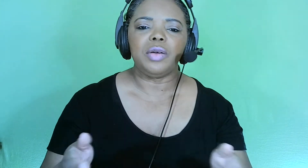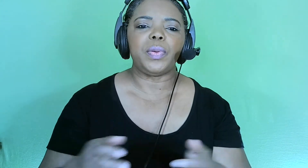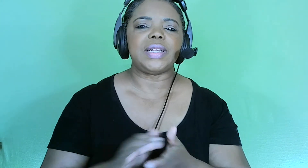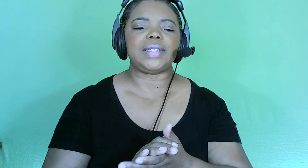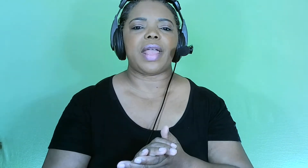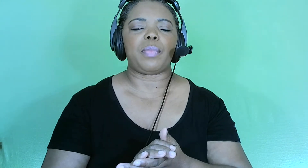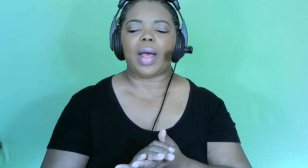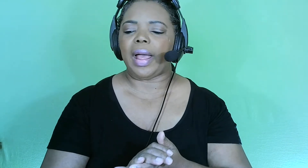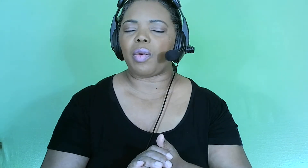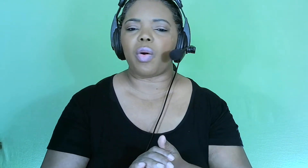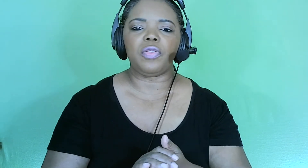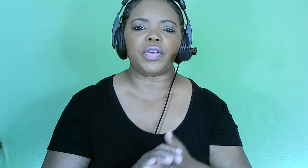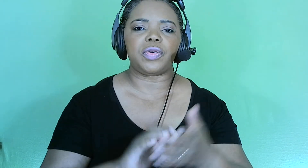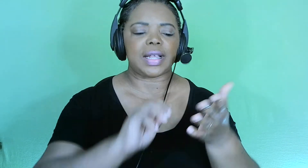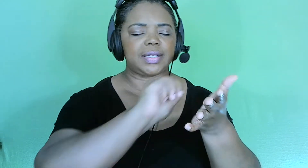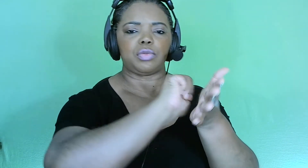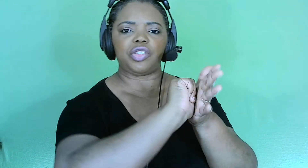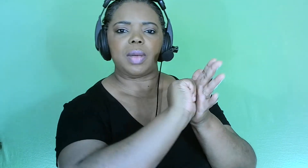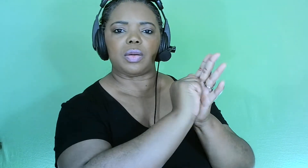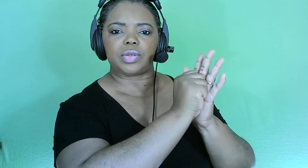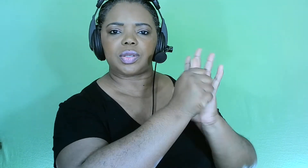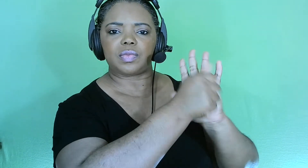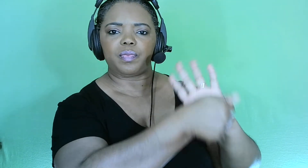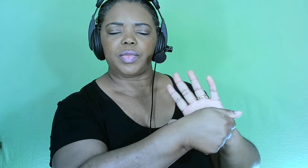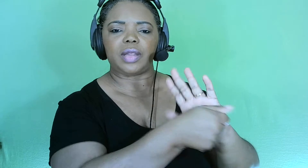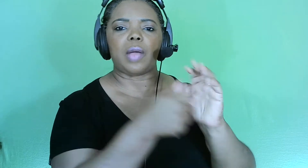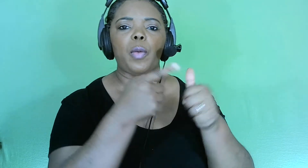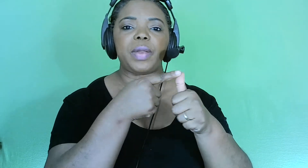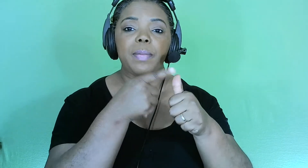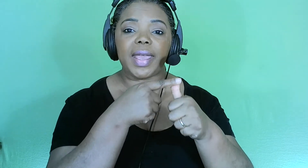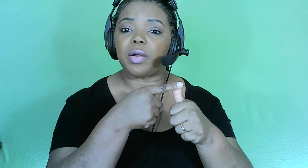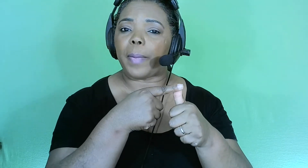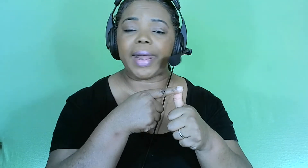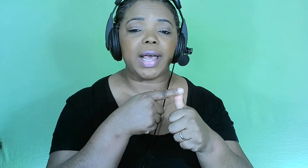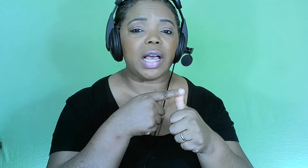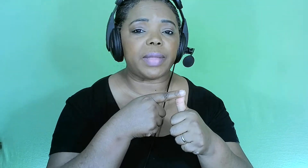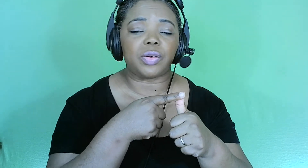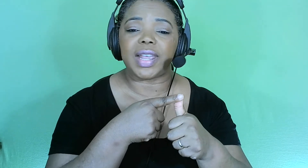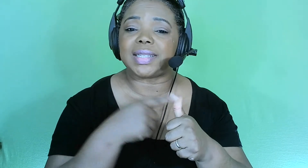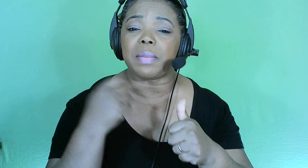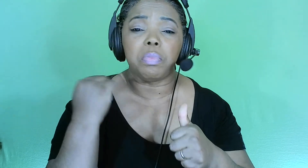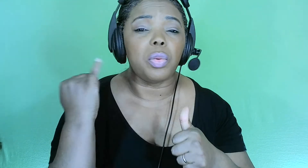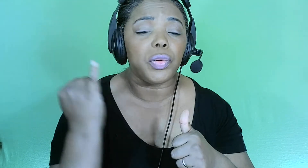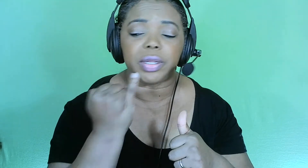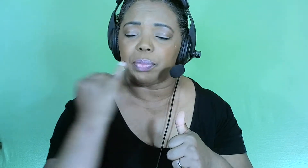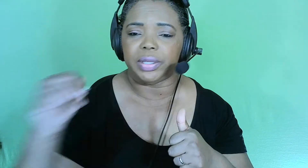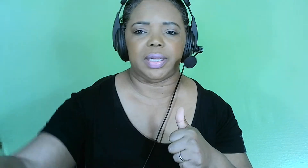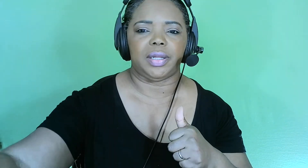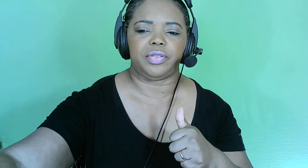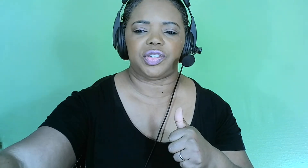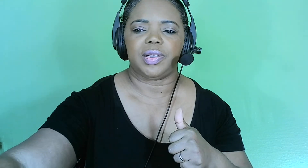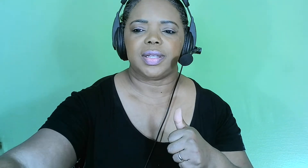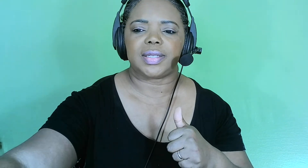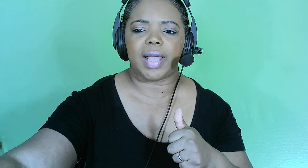por exemplo, a configuração de mãos. Então, é o primeiro parâmetro e esse é muito importante,